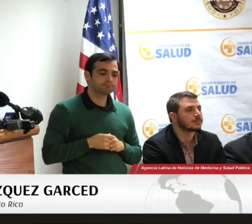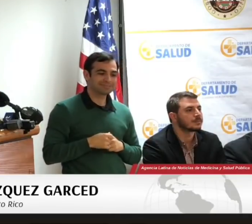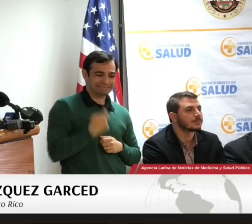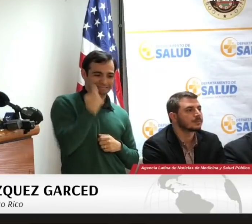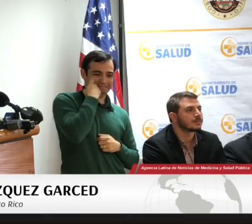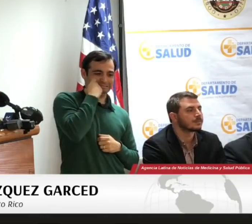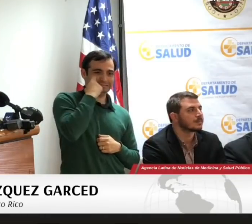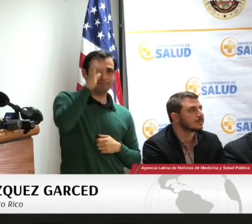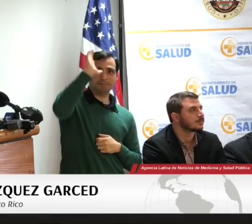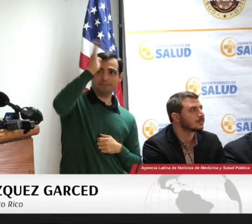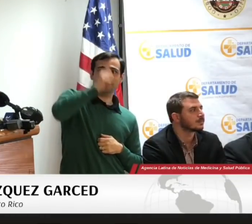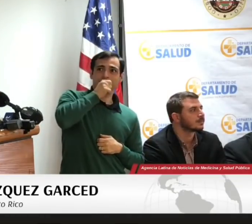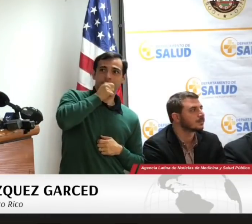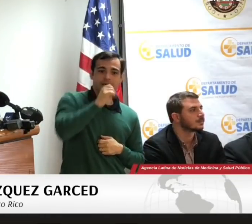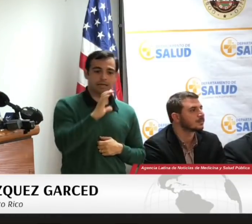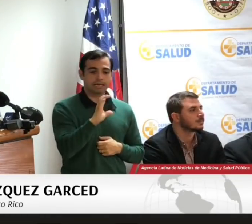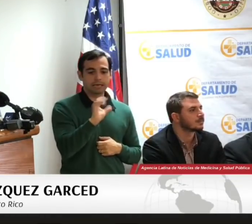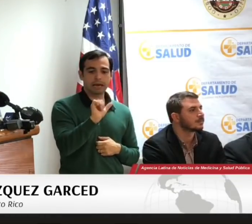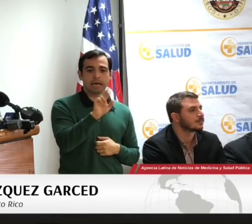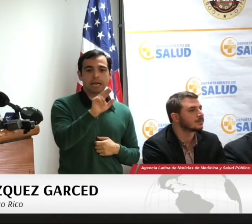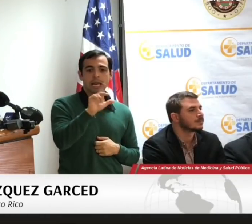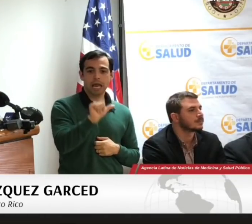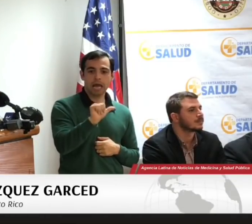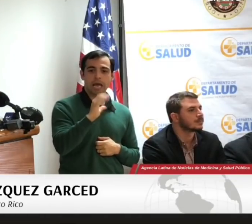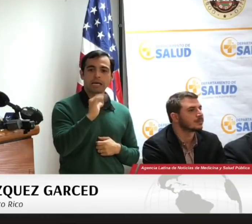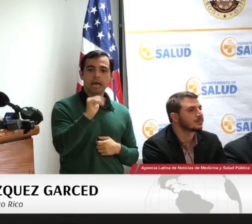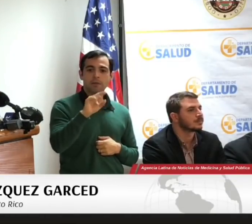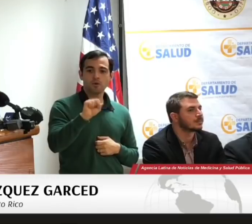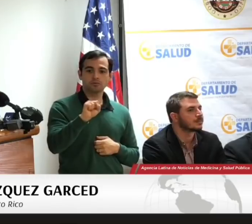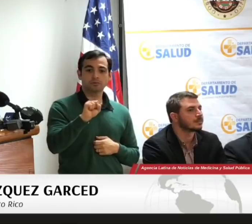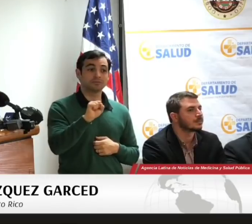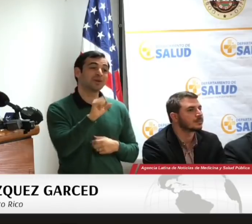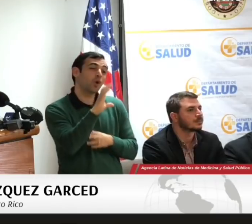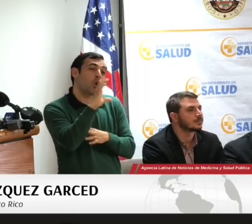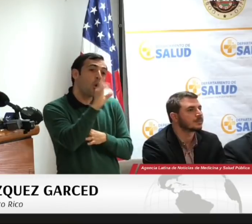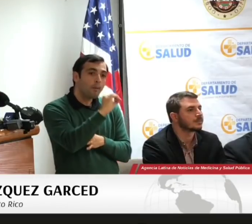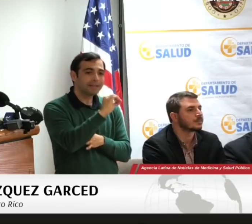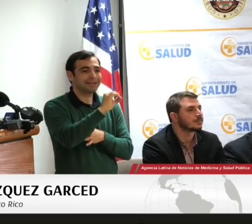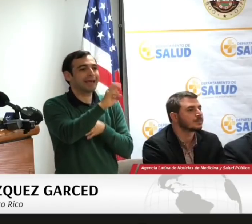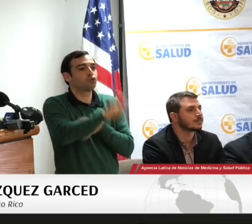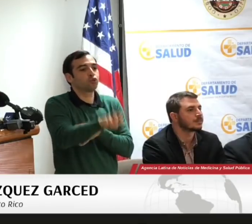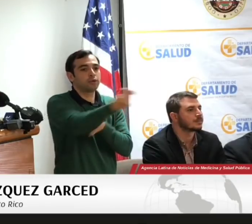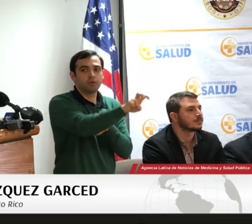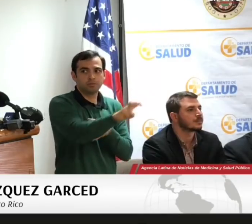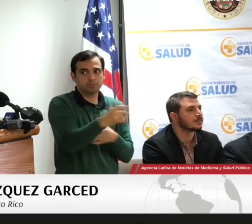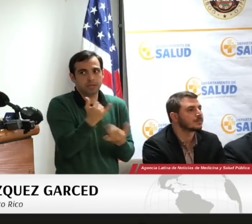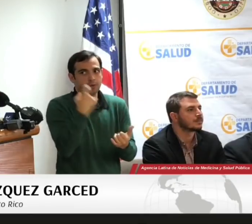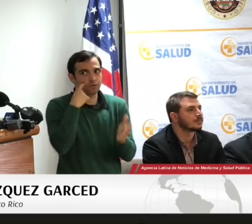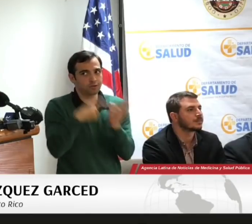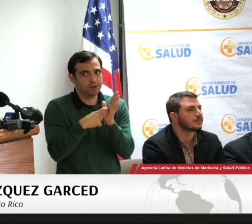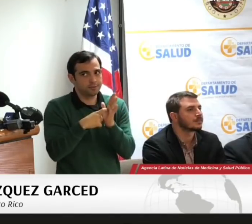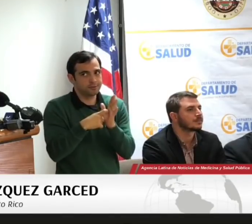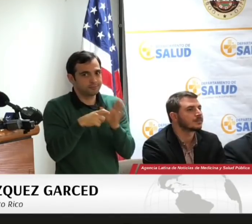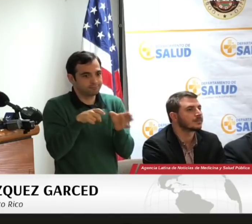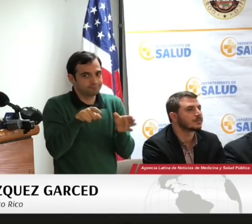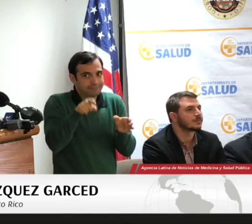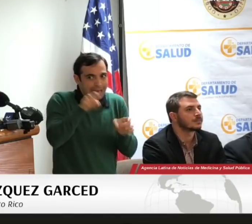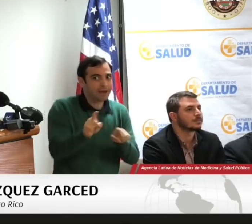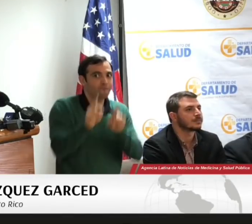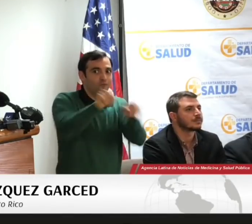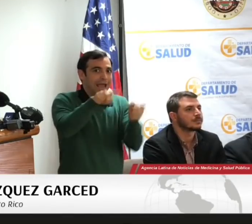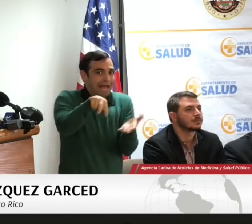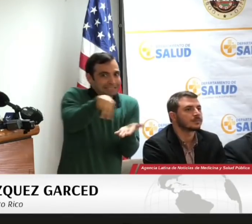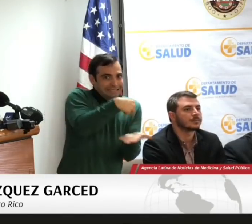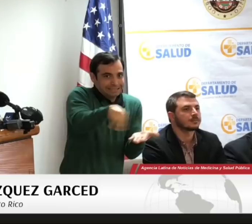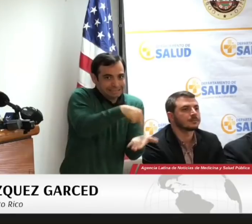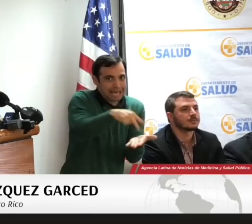la Carla Campos, que es la directora de la compañía de turismo. Hoy notamos su ausencia, ella estuvo en el Día Nacional de la Salsa, de igual forma